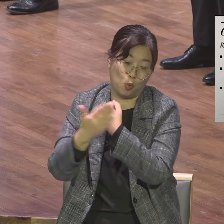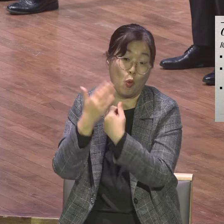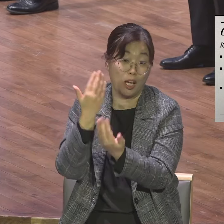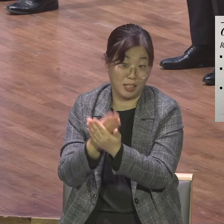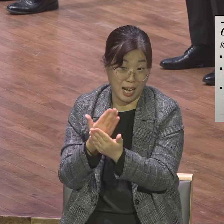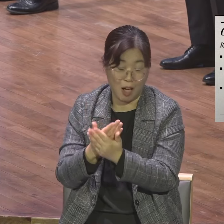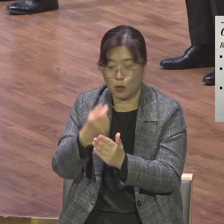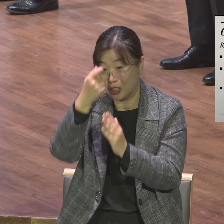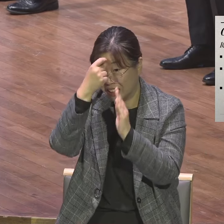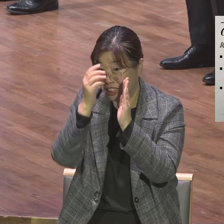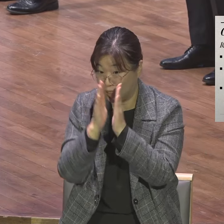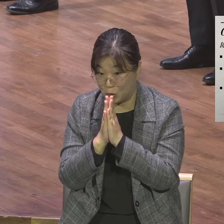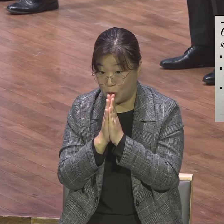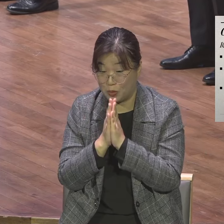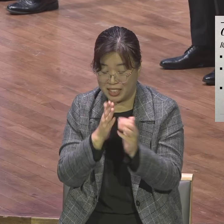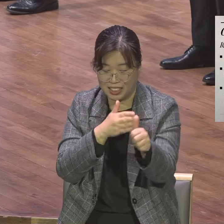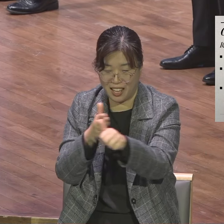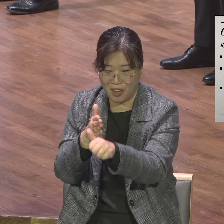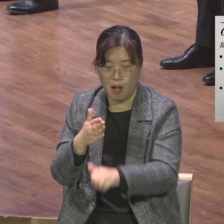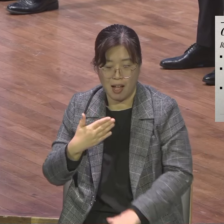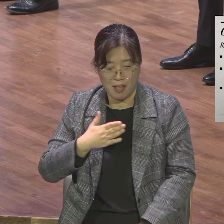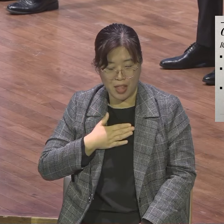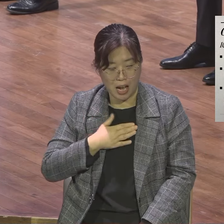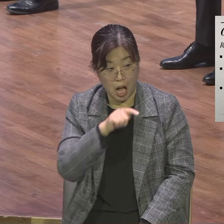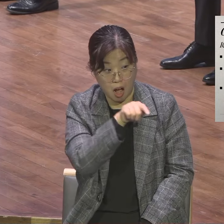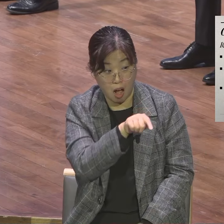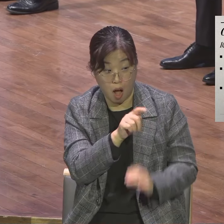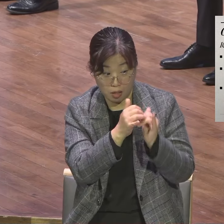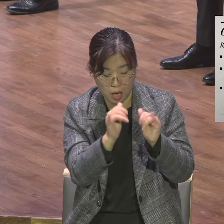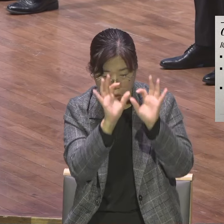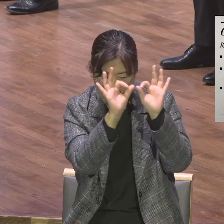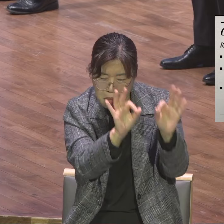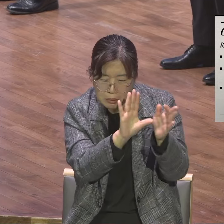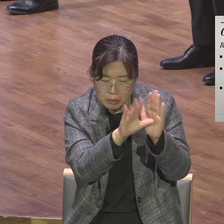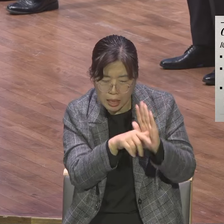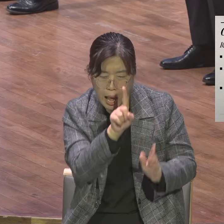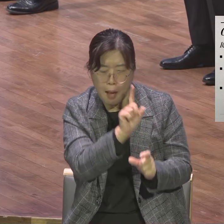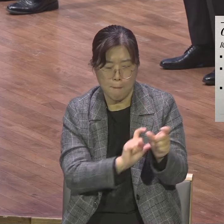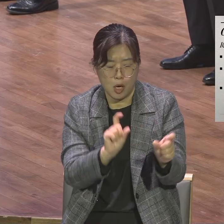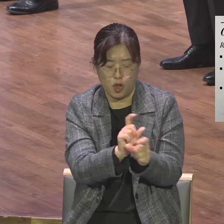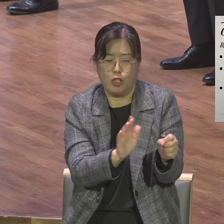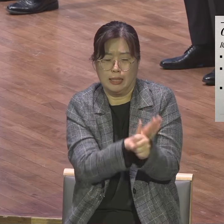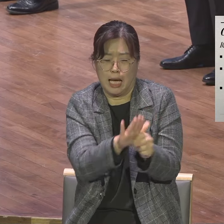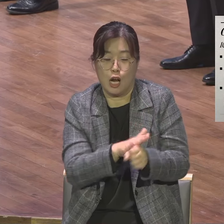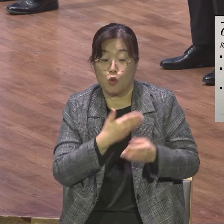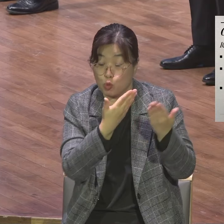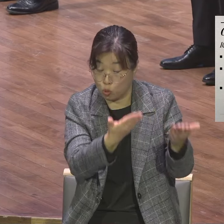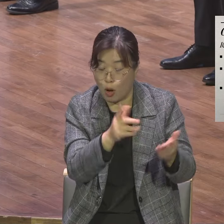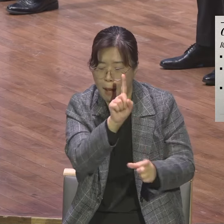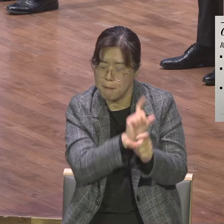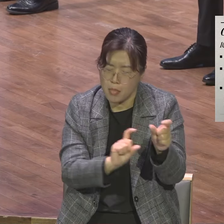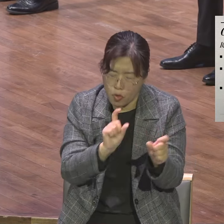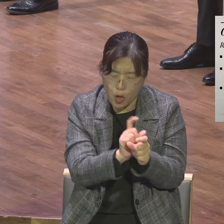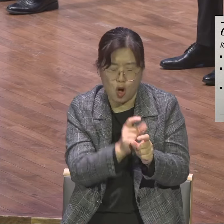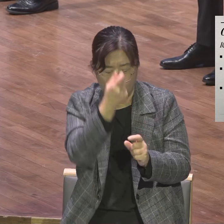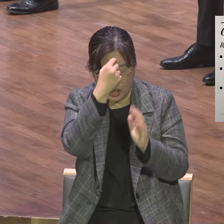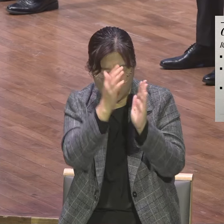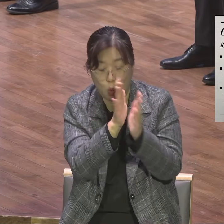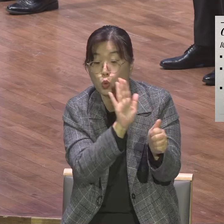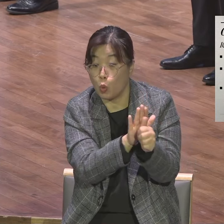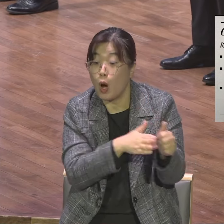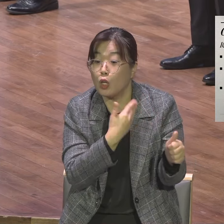기도하고 한 번 더 사랑하고 한 번 더 복음을 전하는 전도자의 삶을 살아가게 하여 주시옵소서. 하나님의